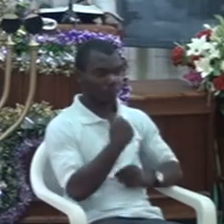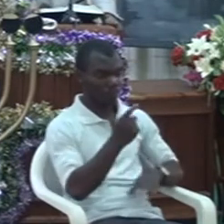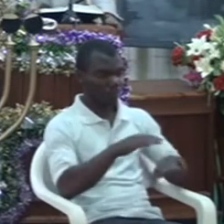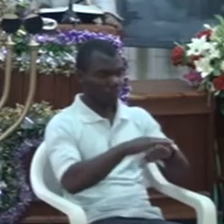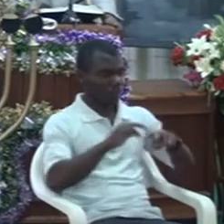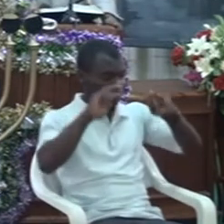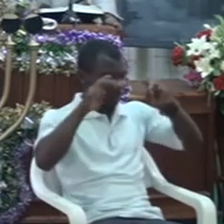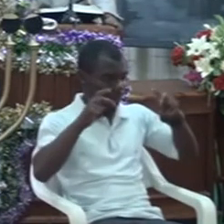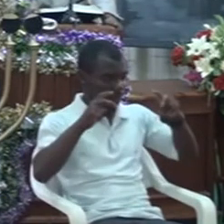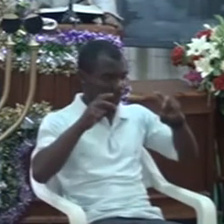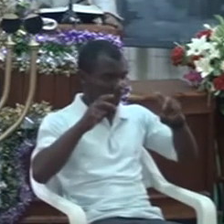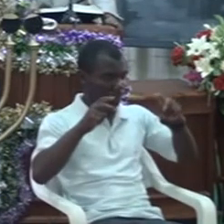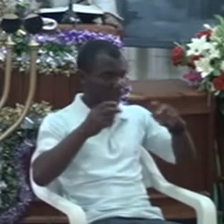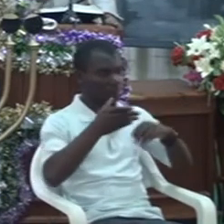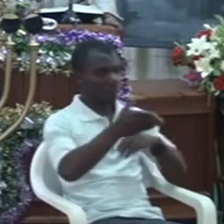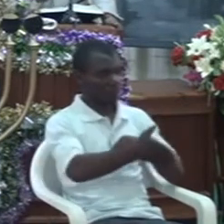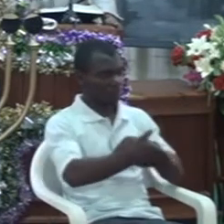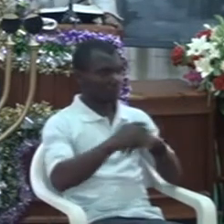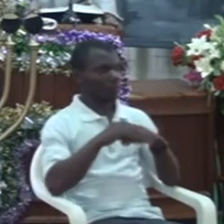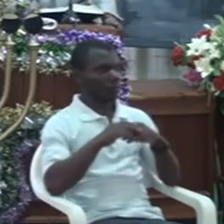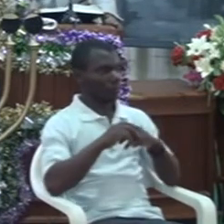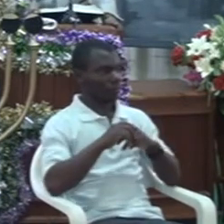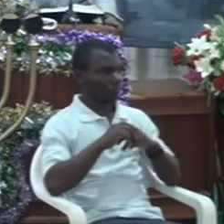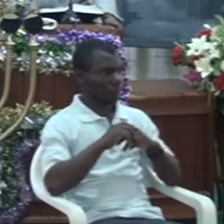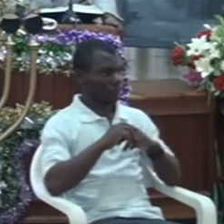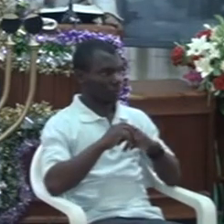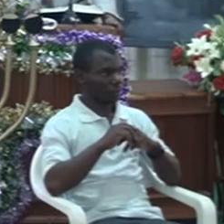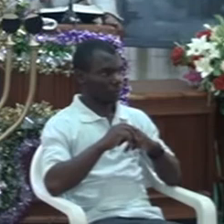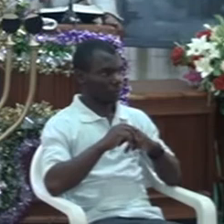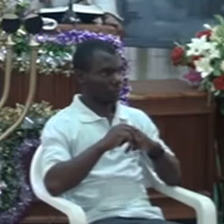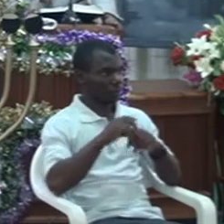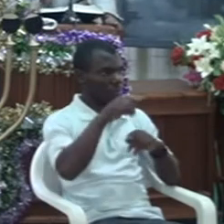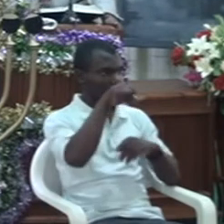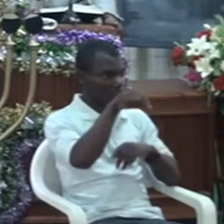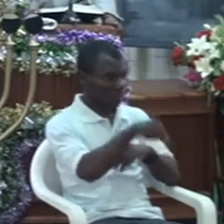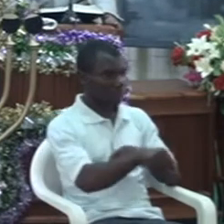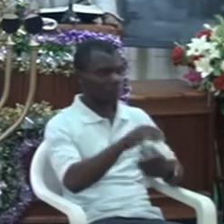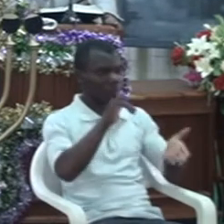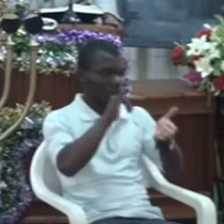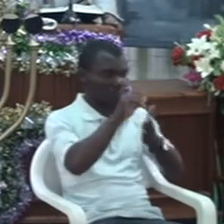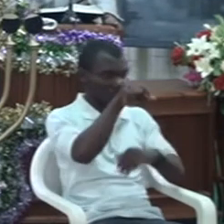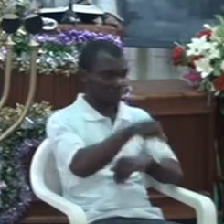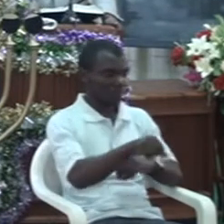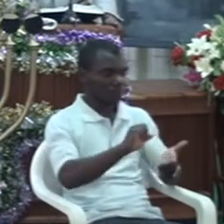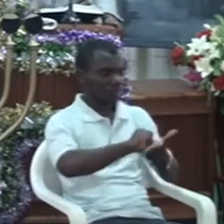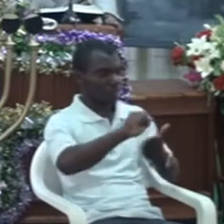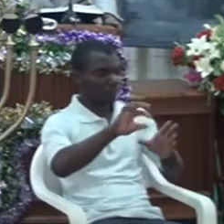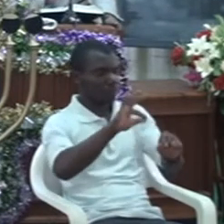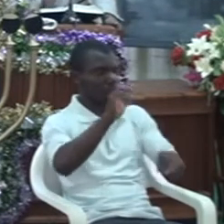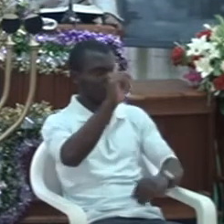le sujet suivant. Nitasema juu ya mada ifuatayo. Qu'est-ce que le Saint-Esprit? Roho Mtakatifu ni